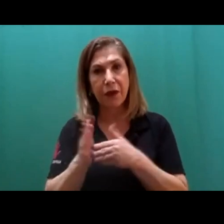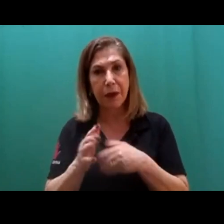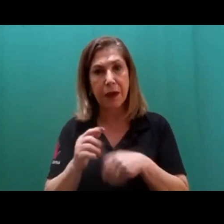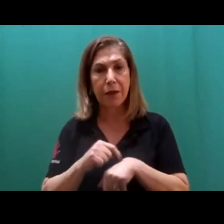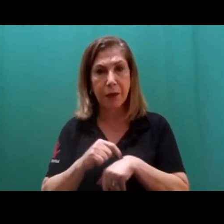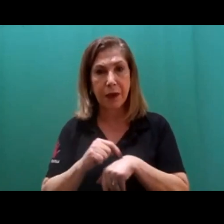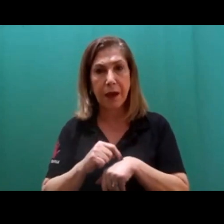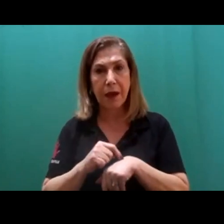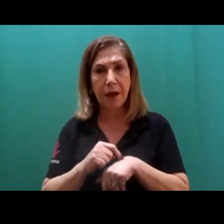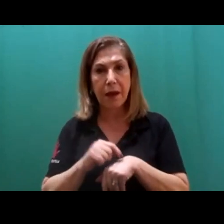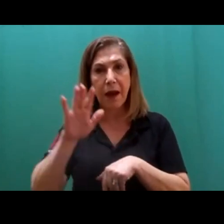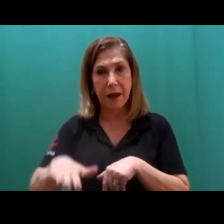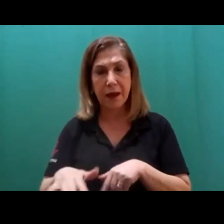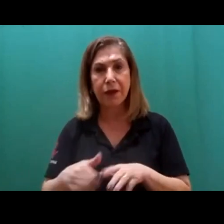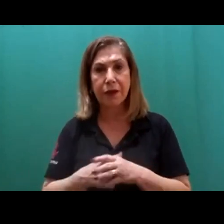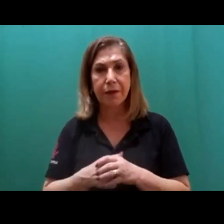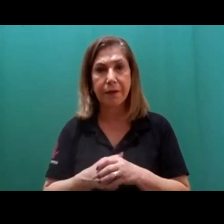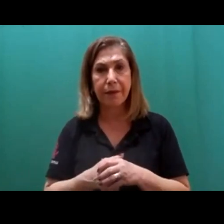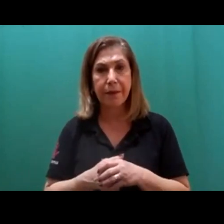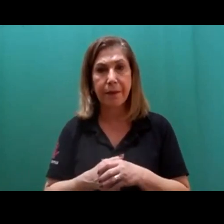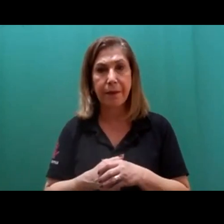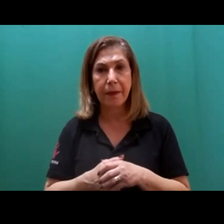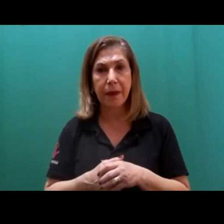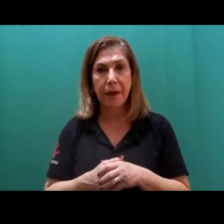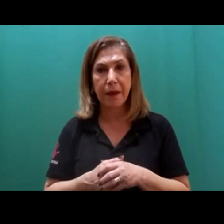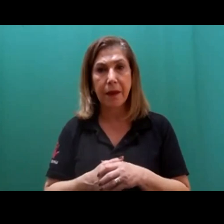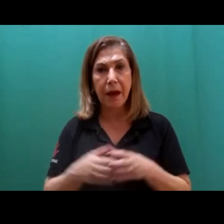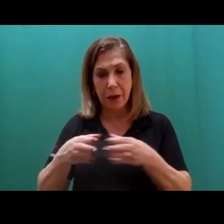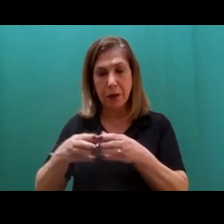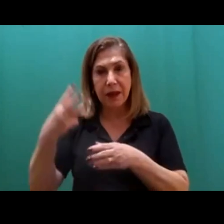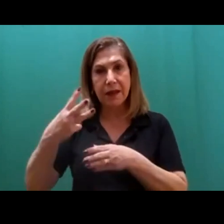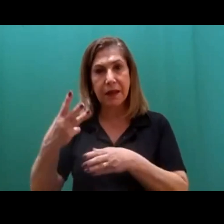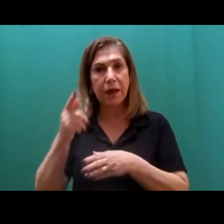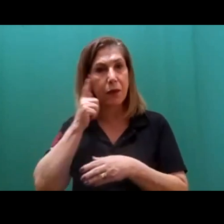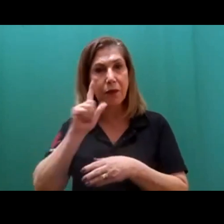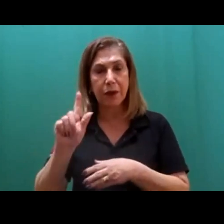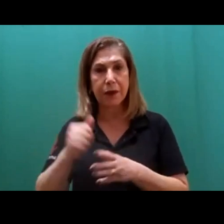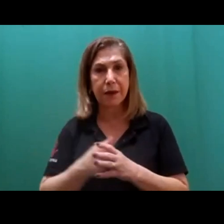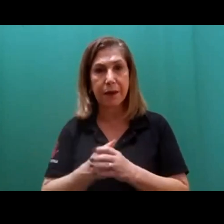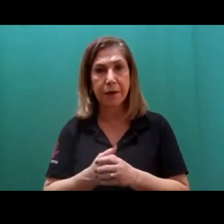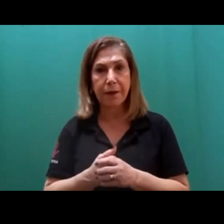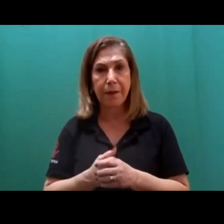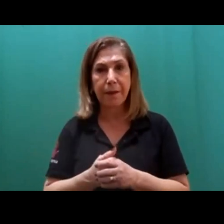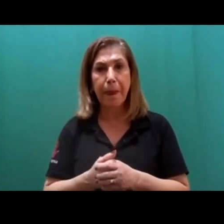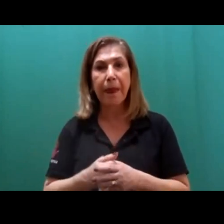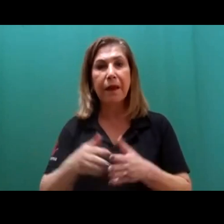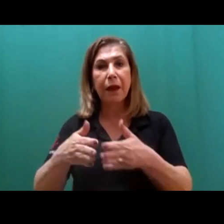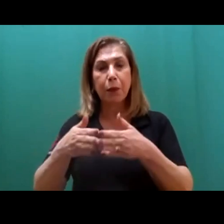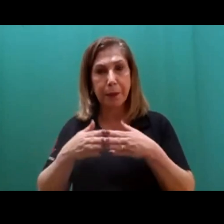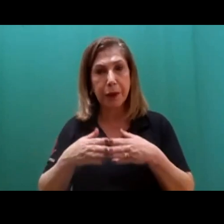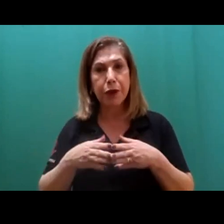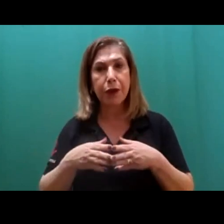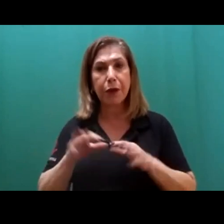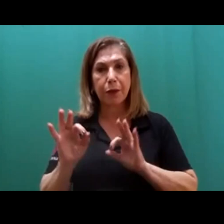as atividades da tarde. Então, não vai dar para fazer aquela terceira rodada. E tem uma solicitação também da